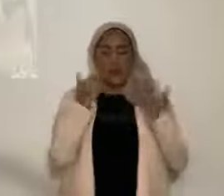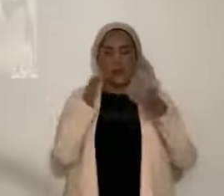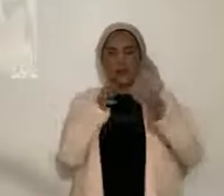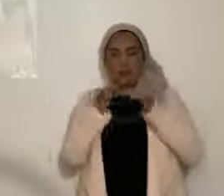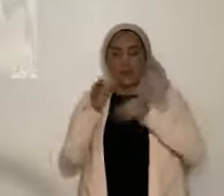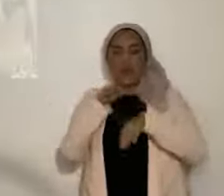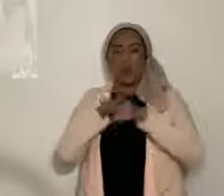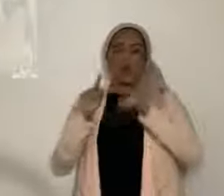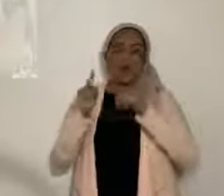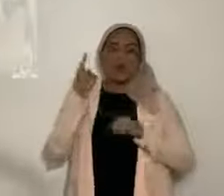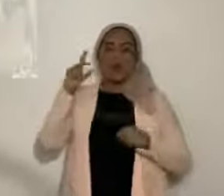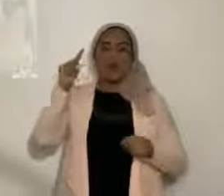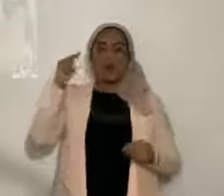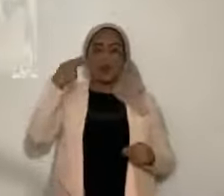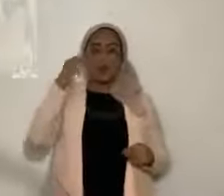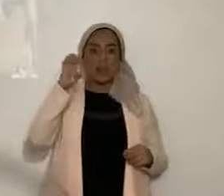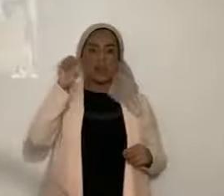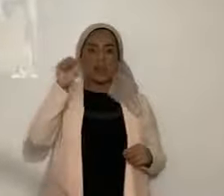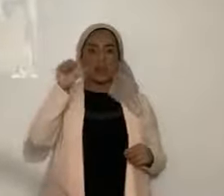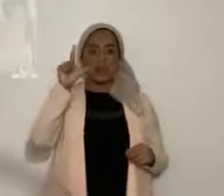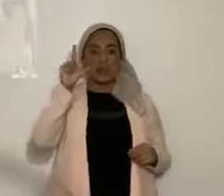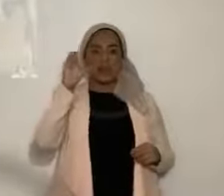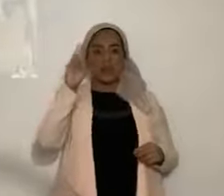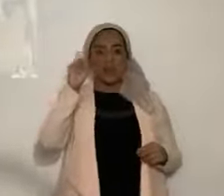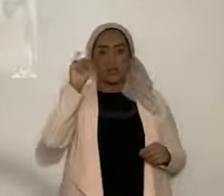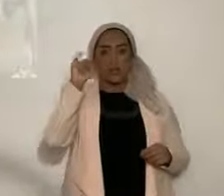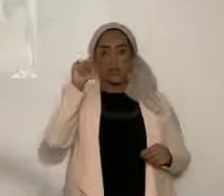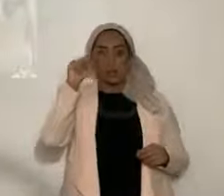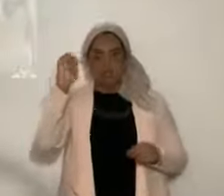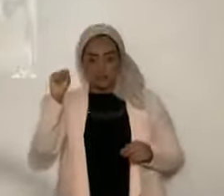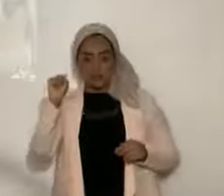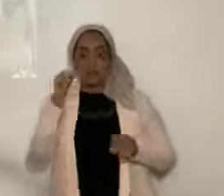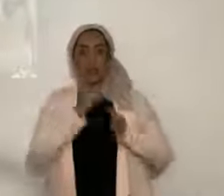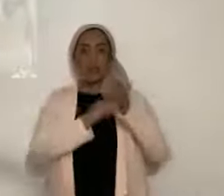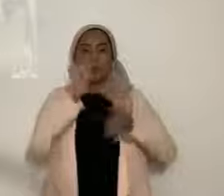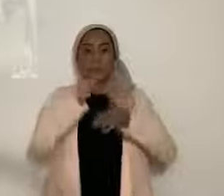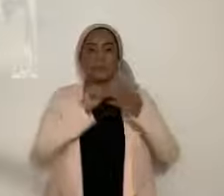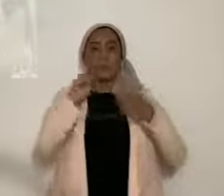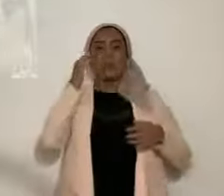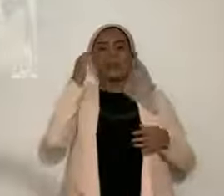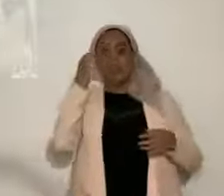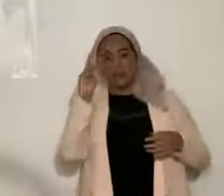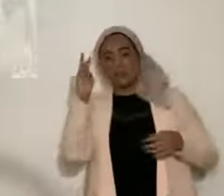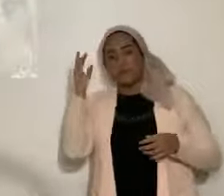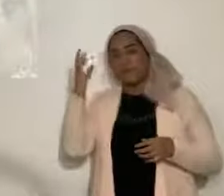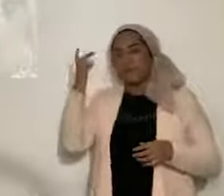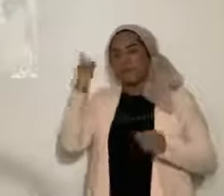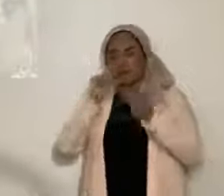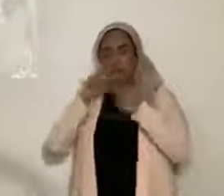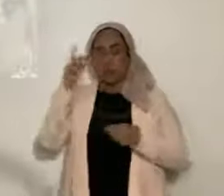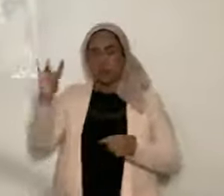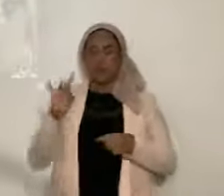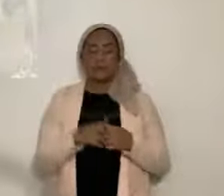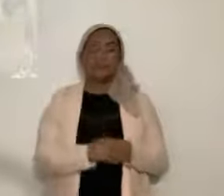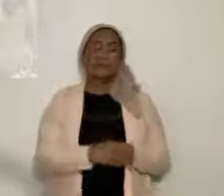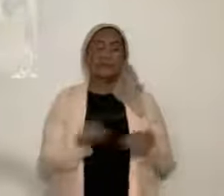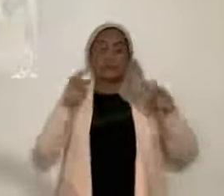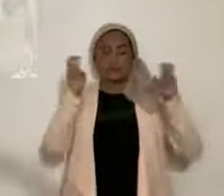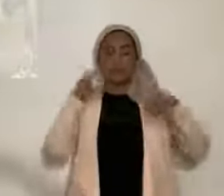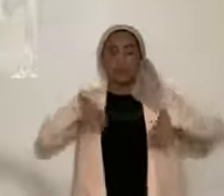en 1 Tesalonicenses 4, versos 16 al 18. En el tema del arrebatamiento, que lo correcto es